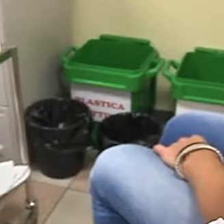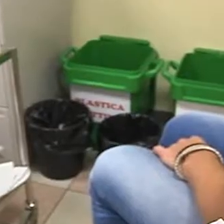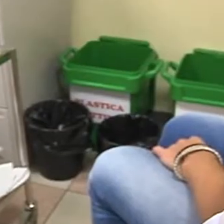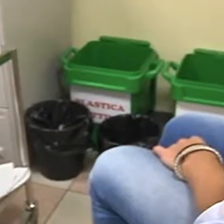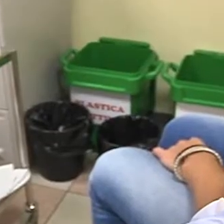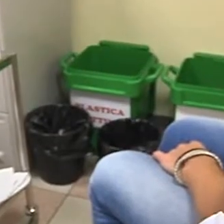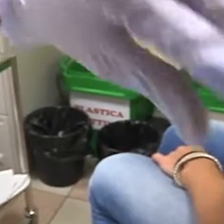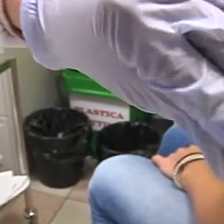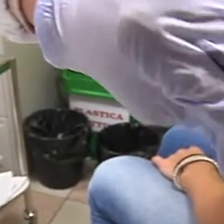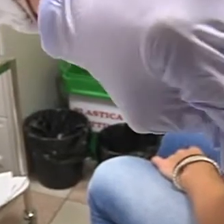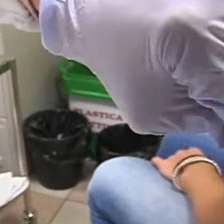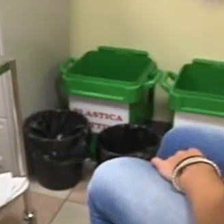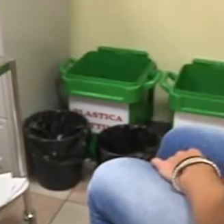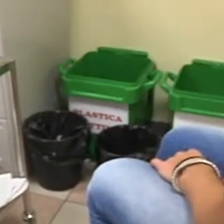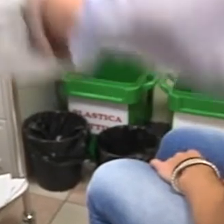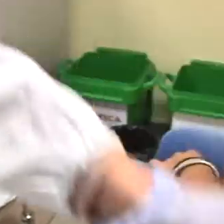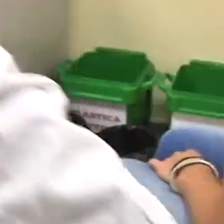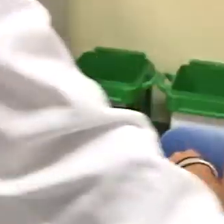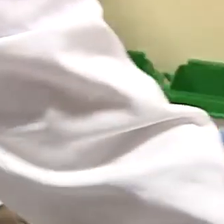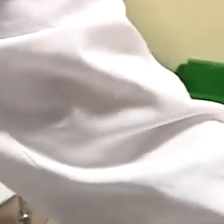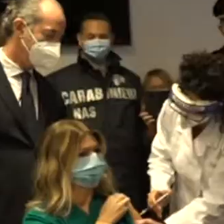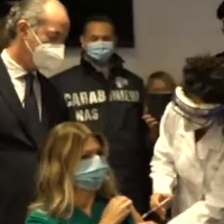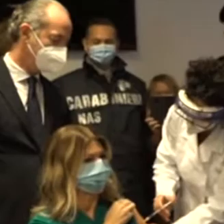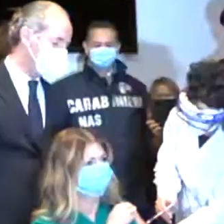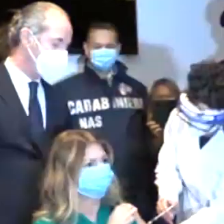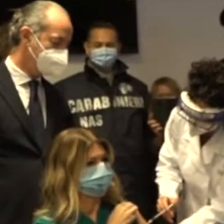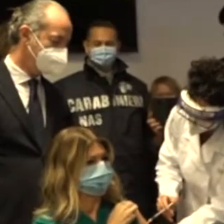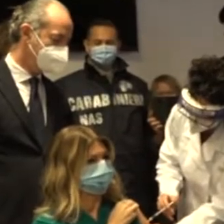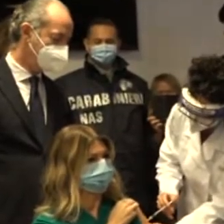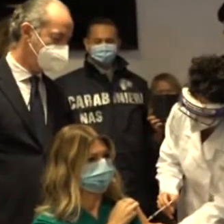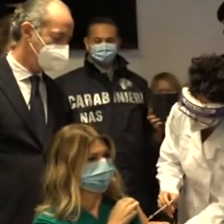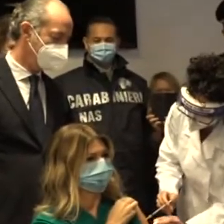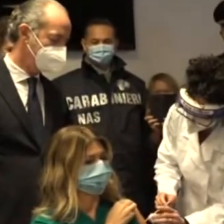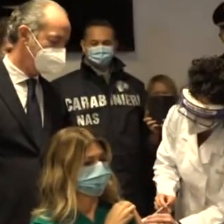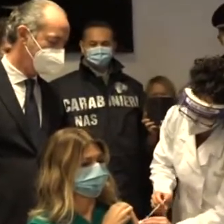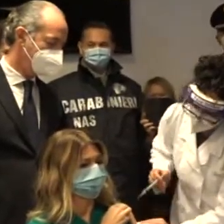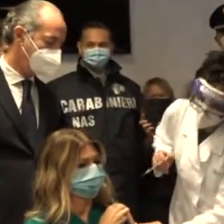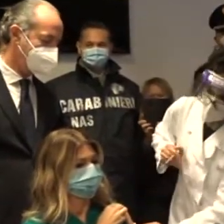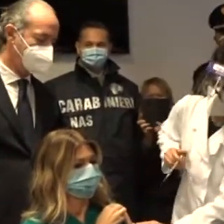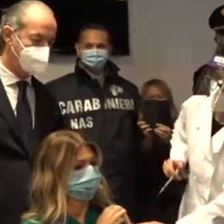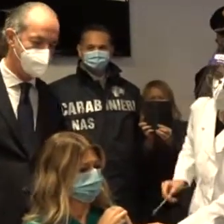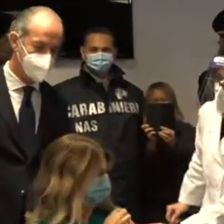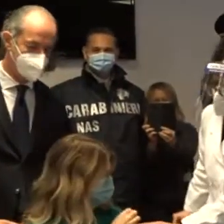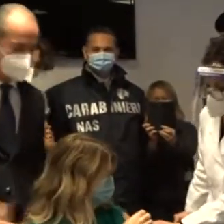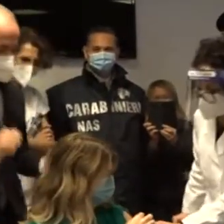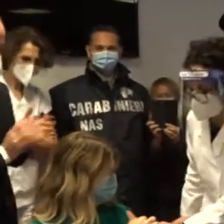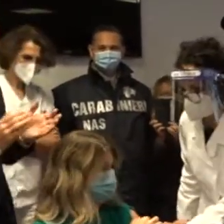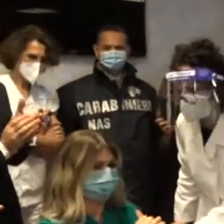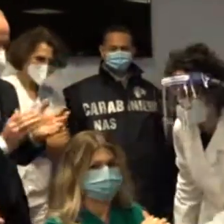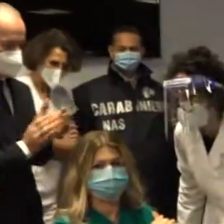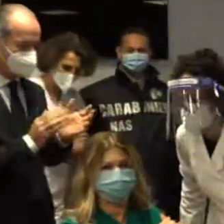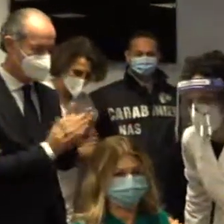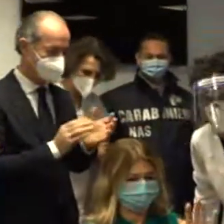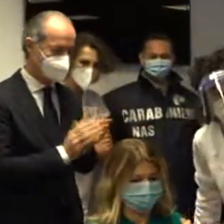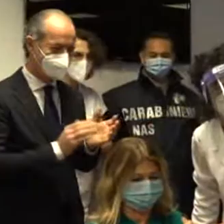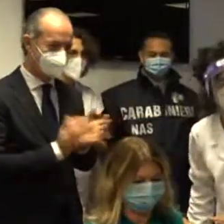soprattutto, avendo più vaccini a disposizione a parità di consegne, i tempi di vaccinazione si abbattono significativamente e quindi